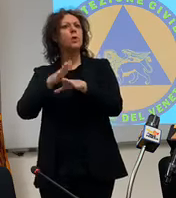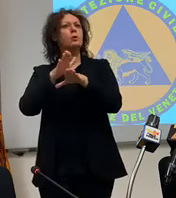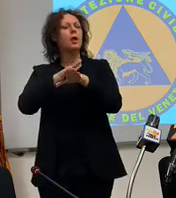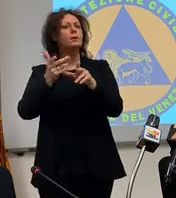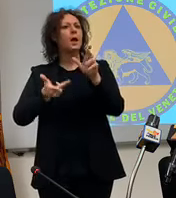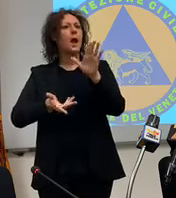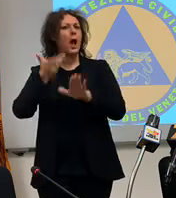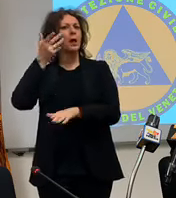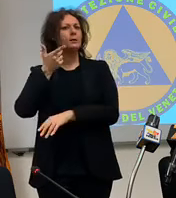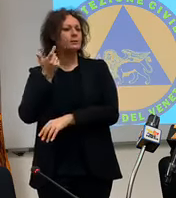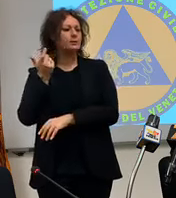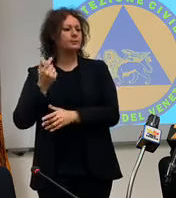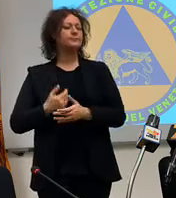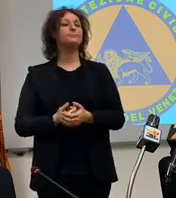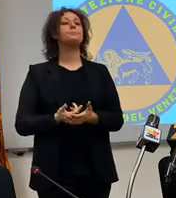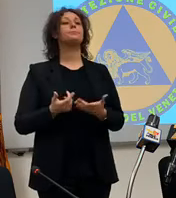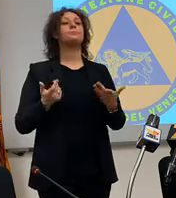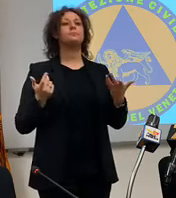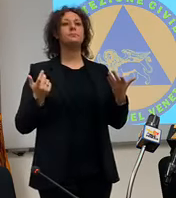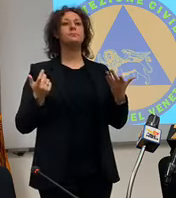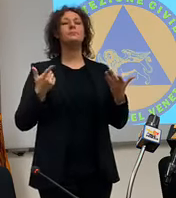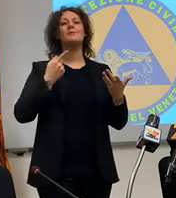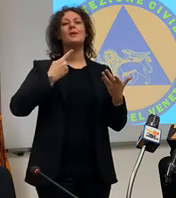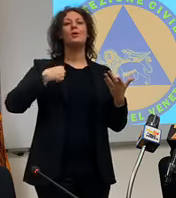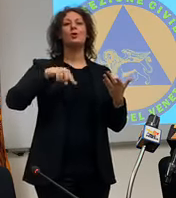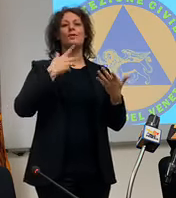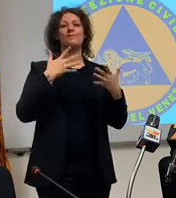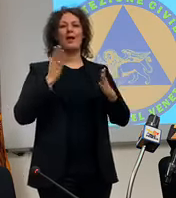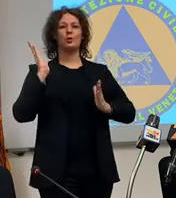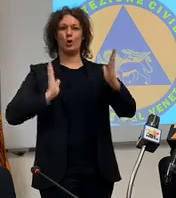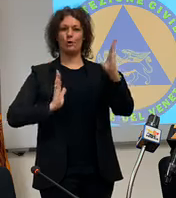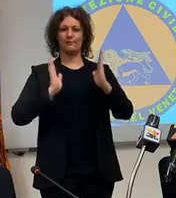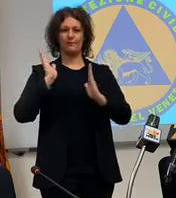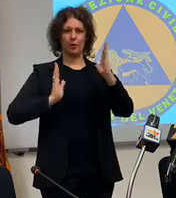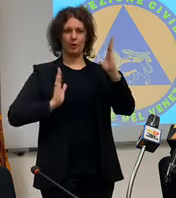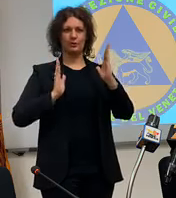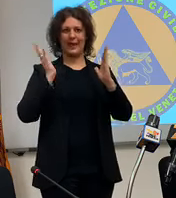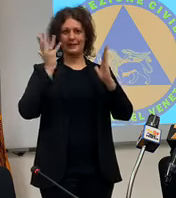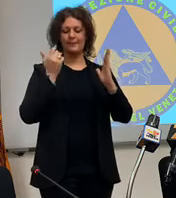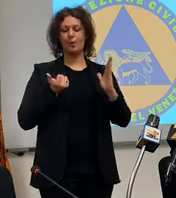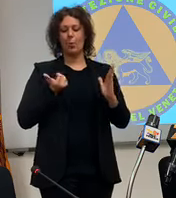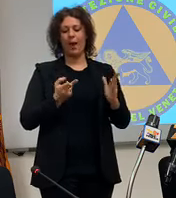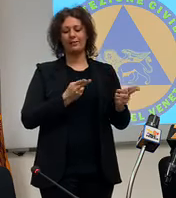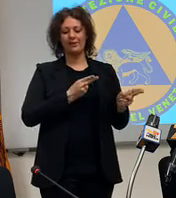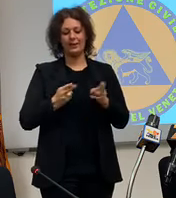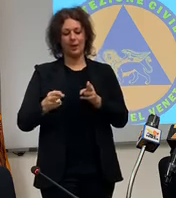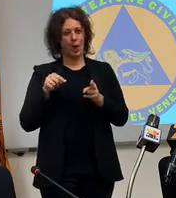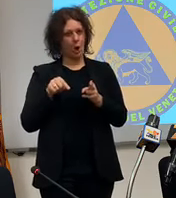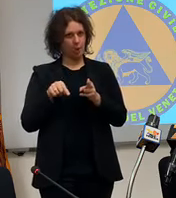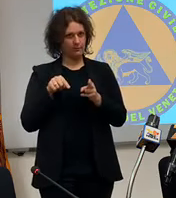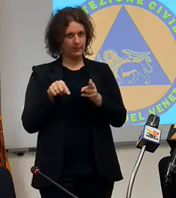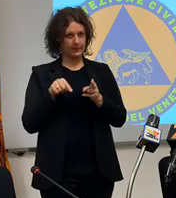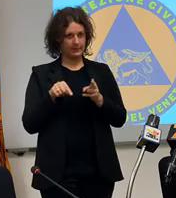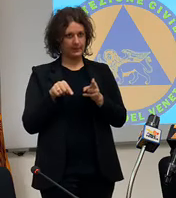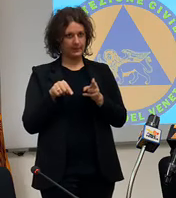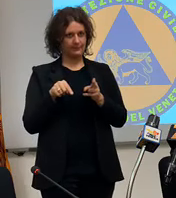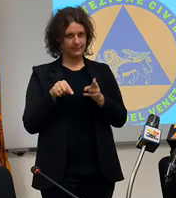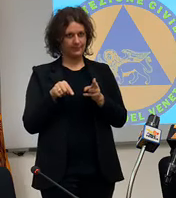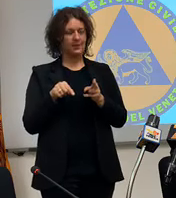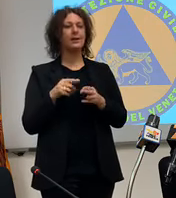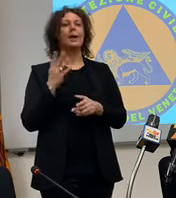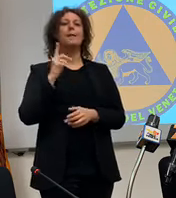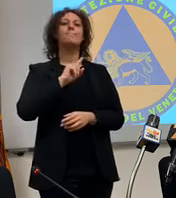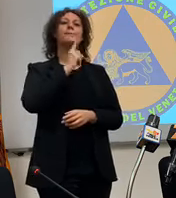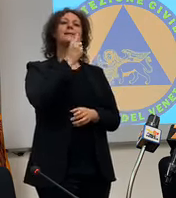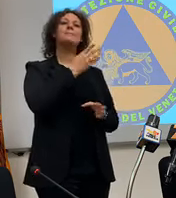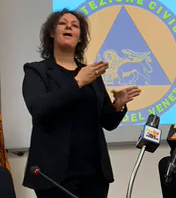i ricoveri Noi abbiamo Insomma fatto un parallelismo per esempio con i con i ricoveri abbiamo visto che mentre nella Nella prima